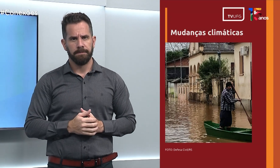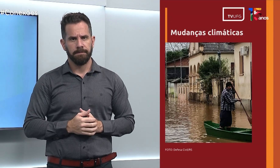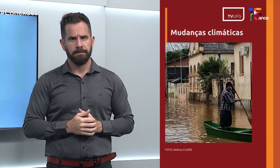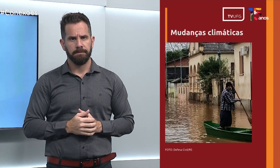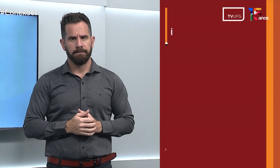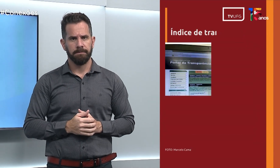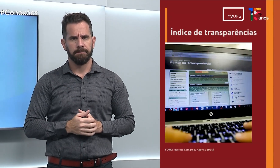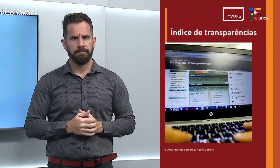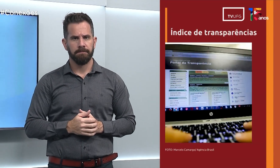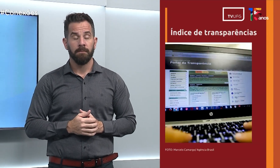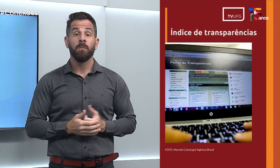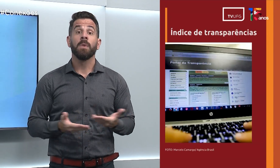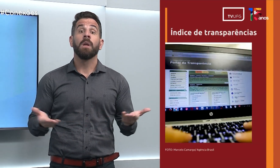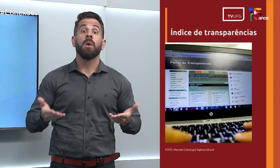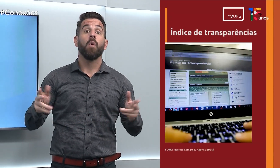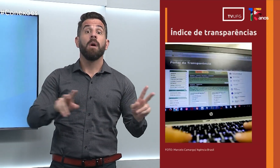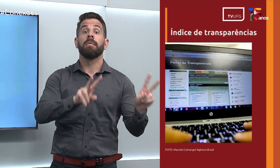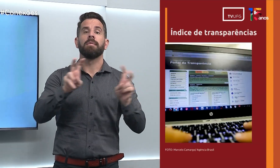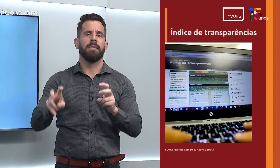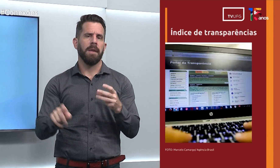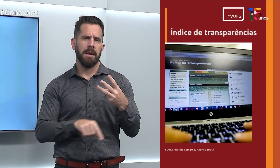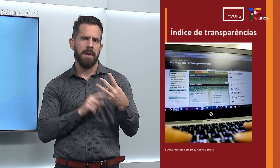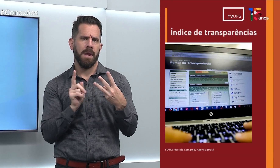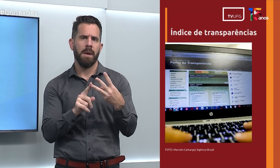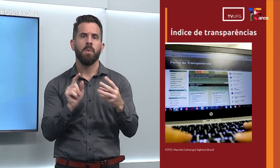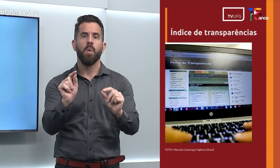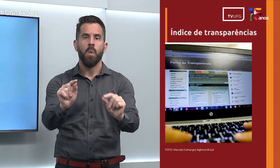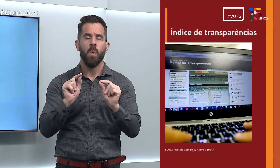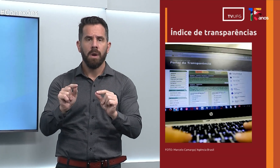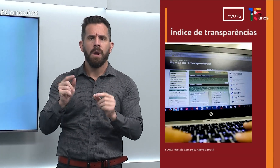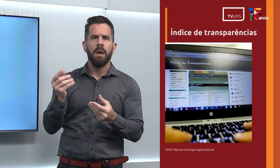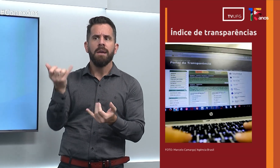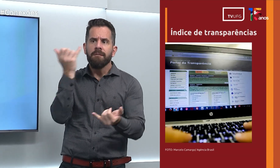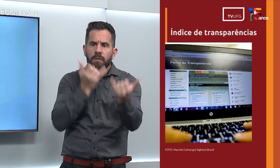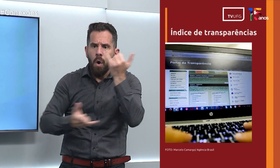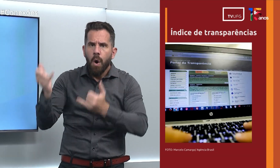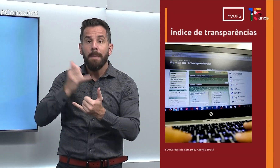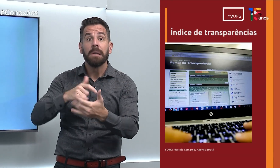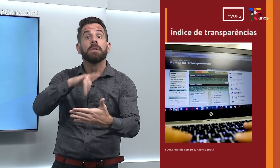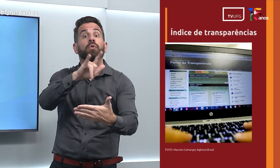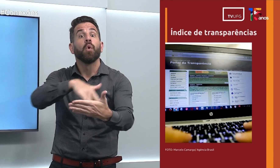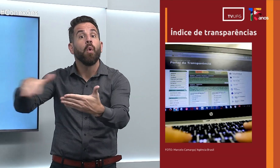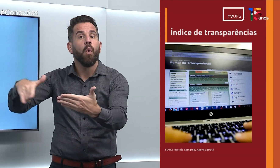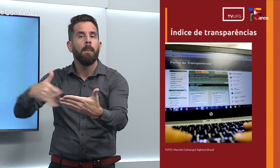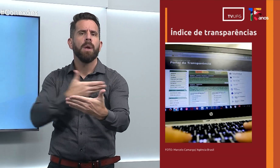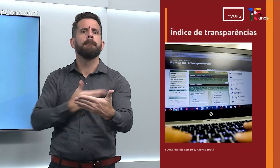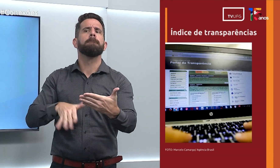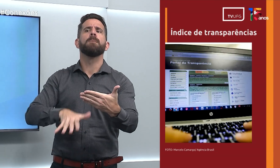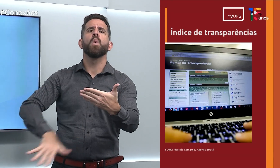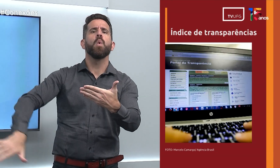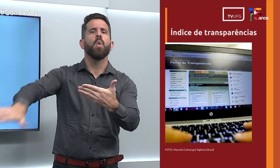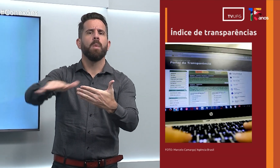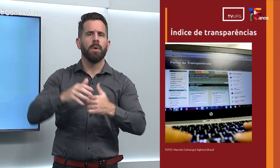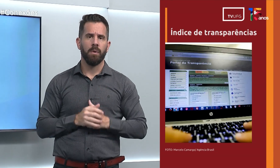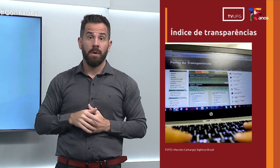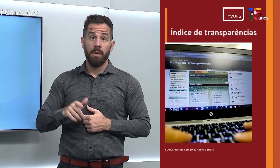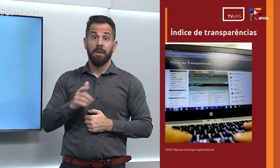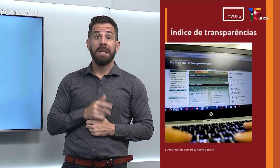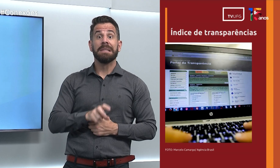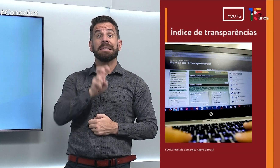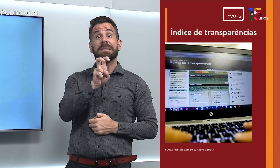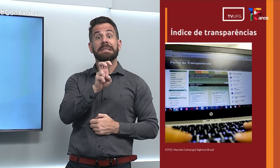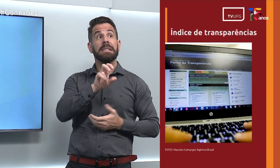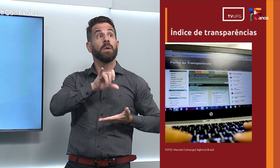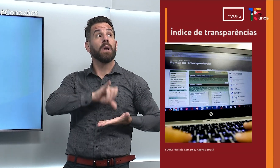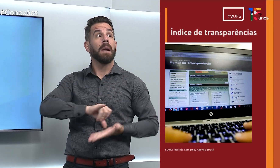E agora nós vamos falar sobre acesso a documentos públicos. Somente 5 capitais brasileiras não receberam a